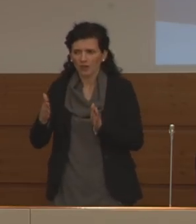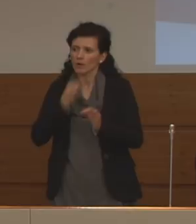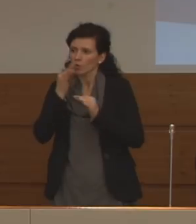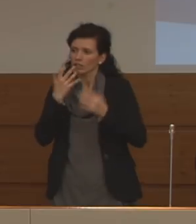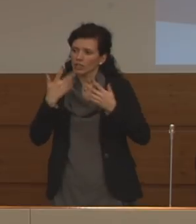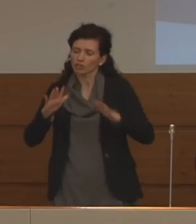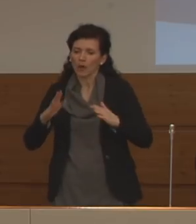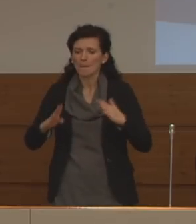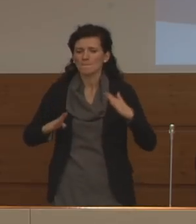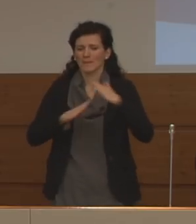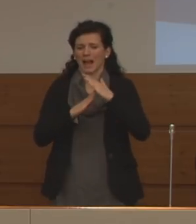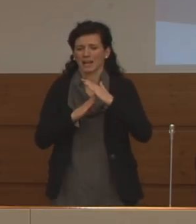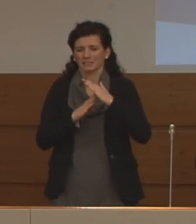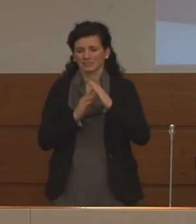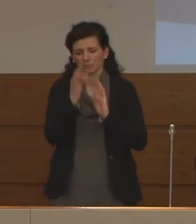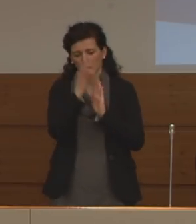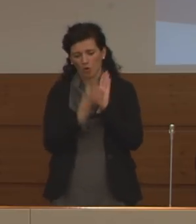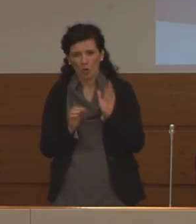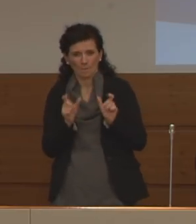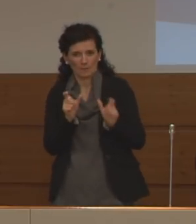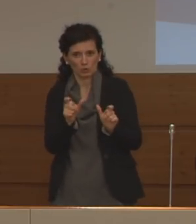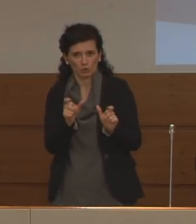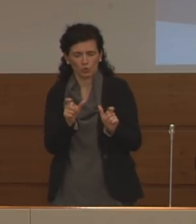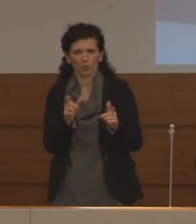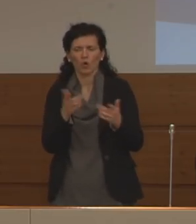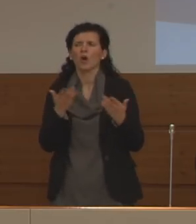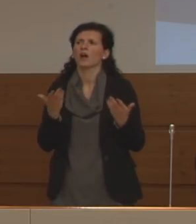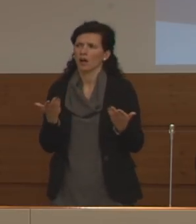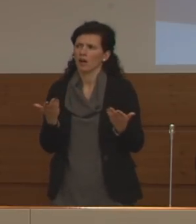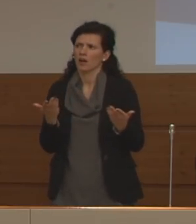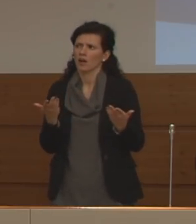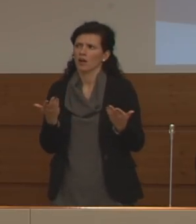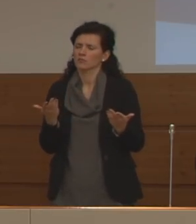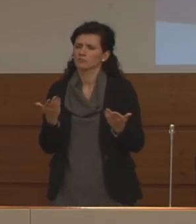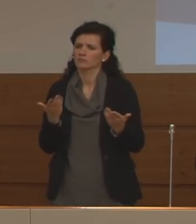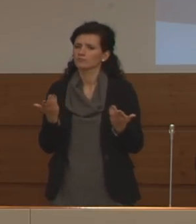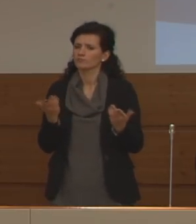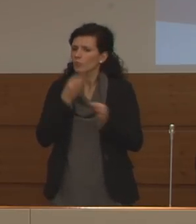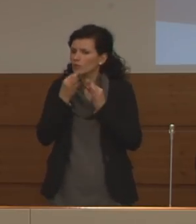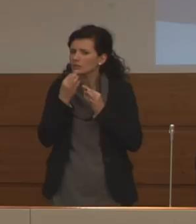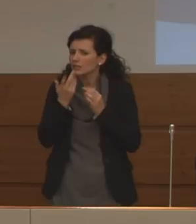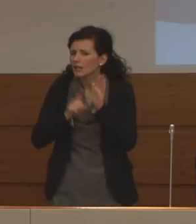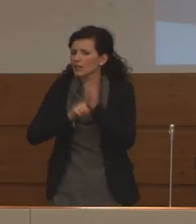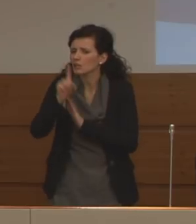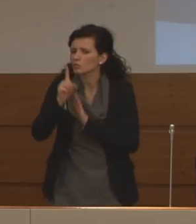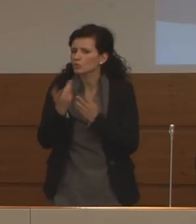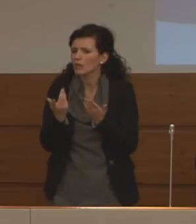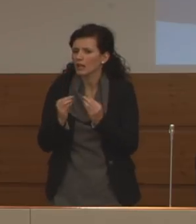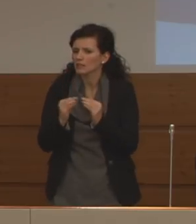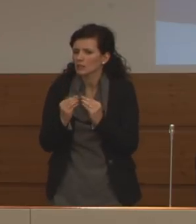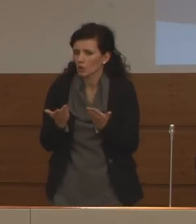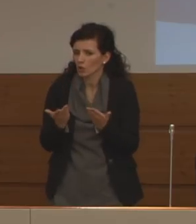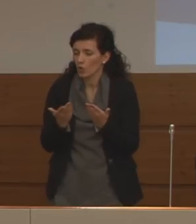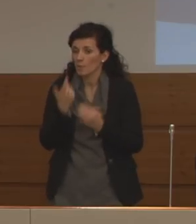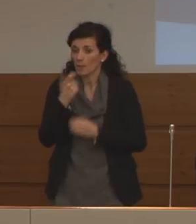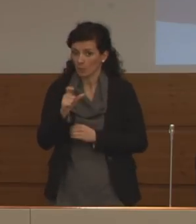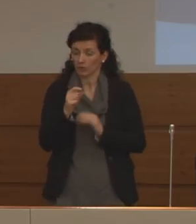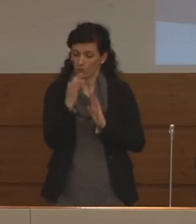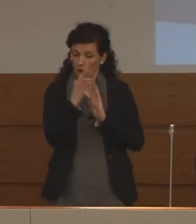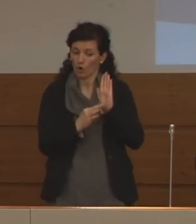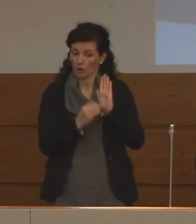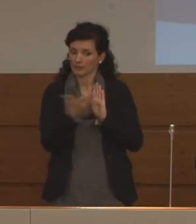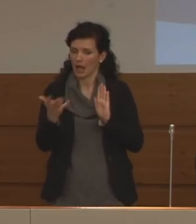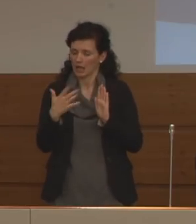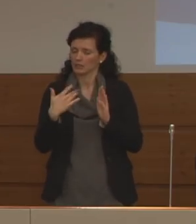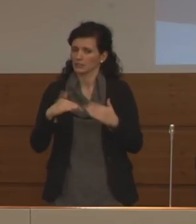intraprese in qualche modo quindi ci chiediamo a che punto siamo anche con i risultati perché i dati sono ancora molto importanti